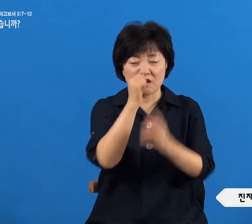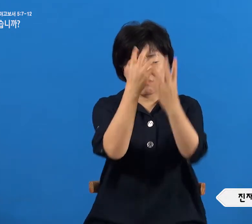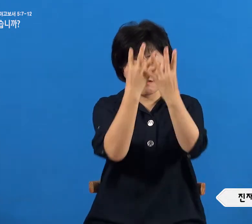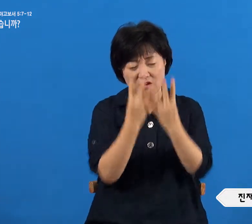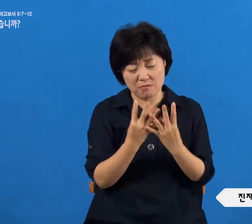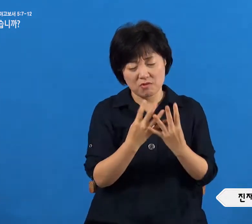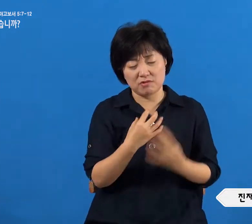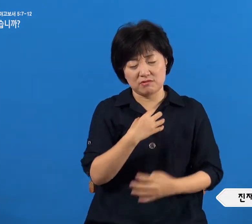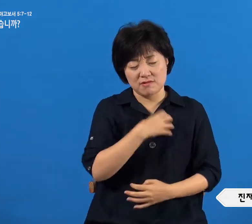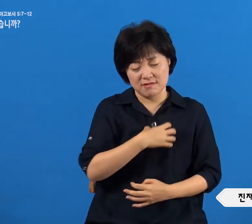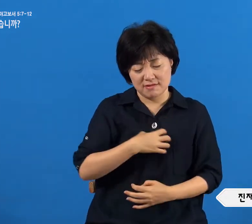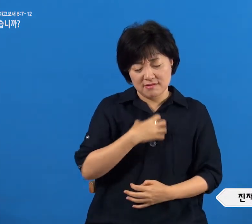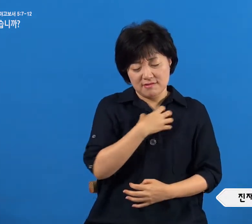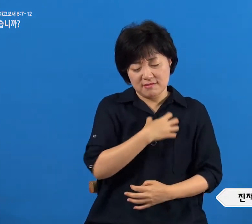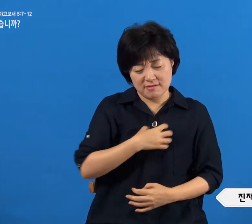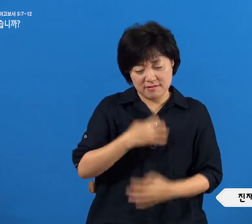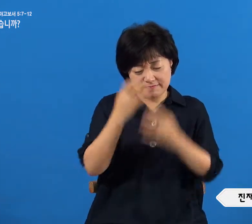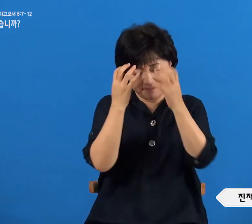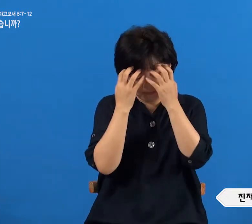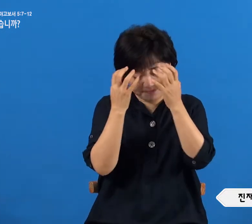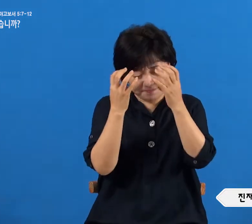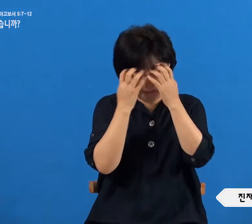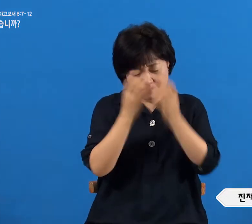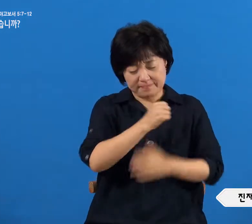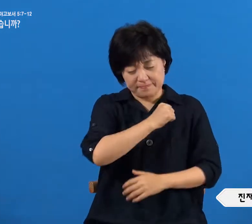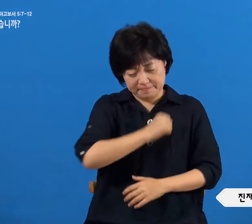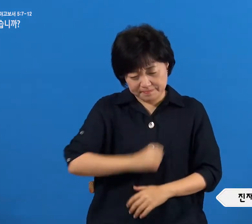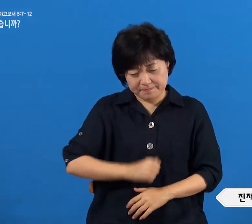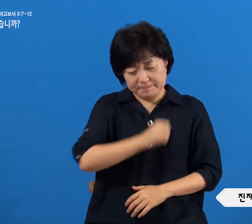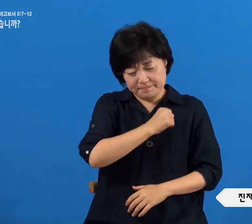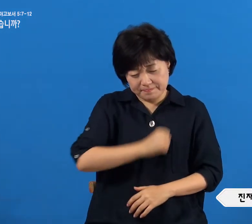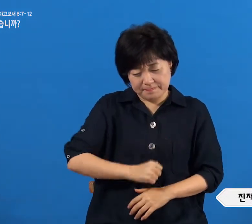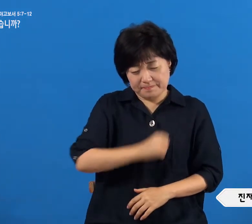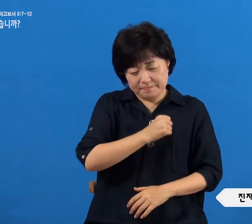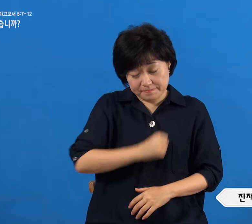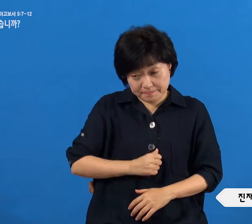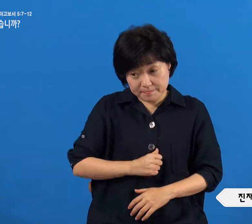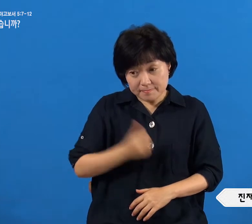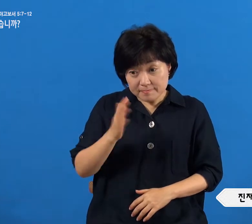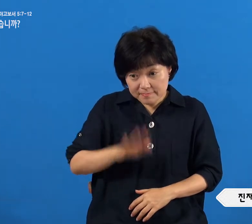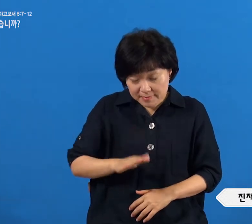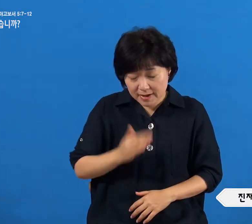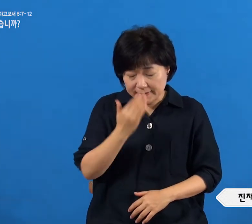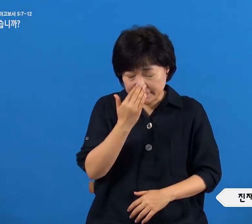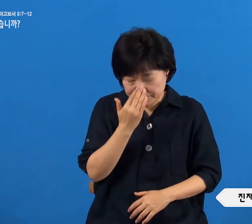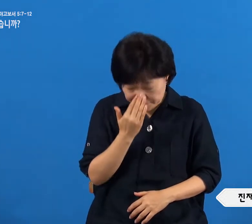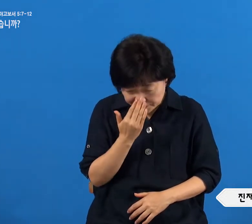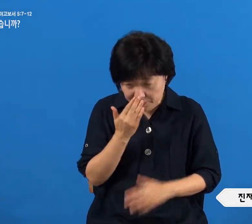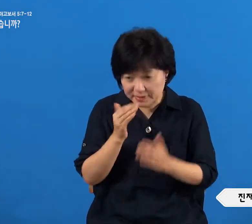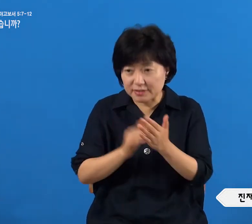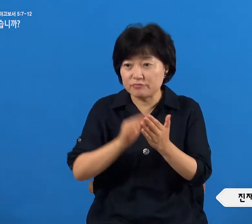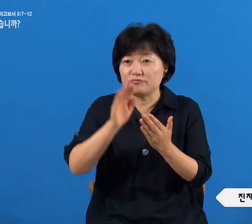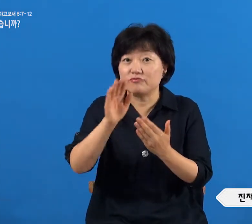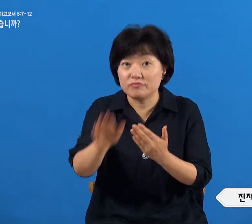배우지 않았더라면 어떻게 그렇게 겸손하게 섬기며 자기를 행한 그 형제들을 향해 용서할